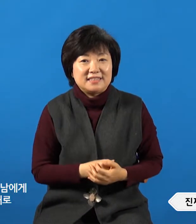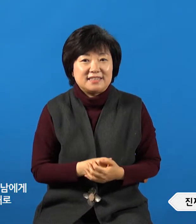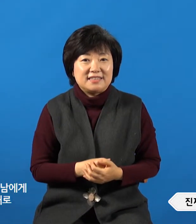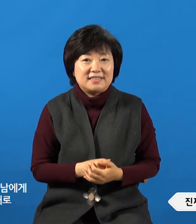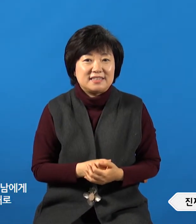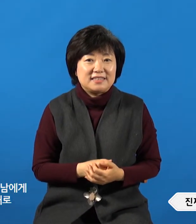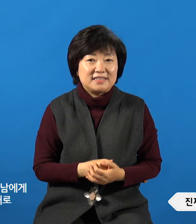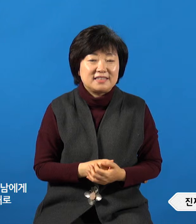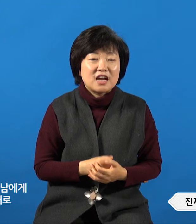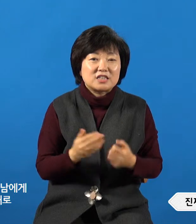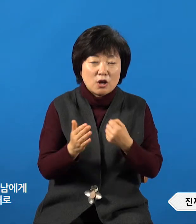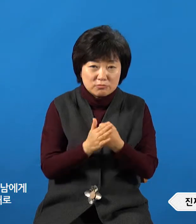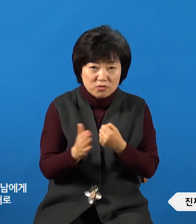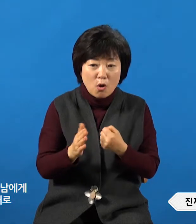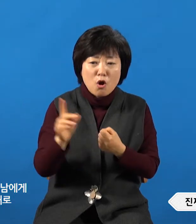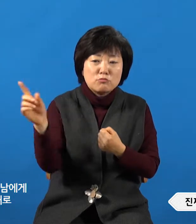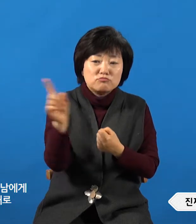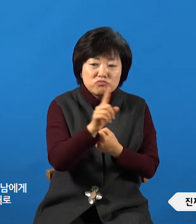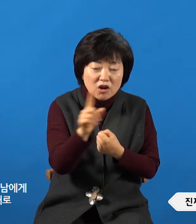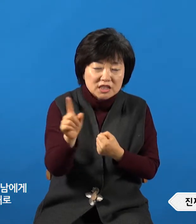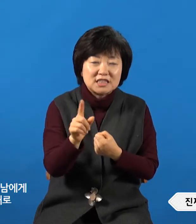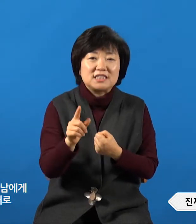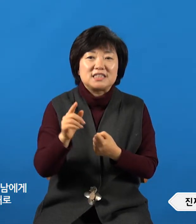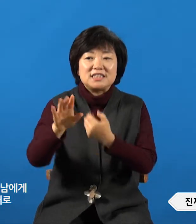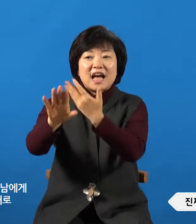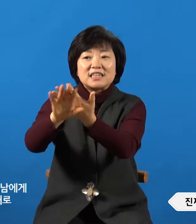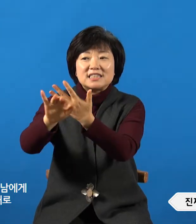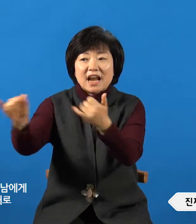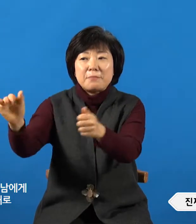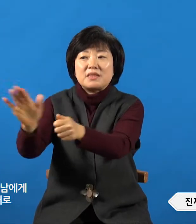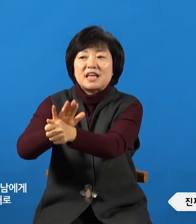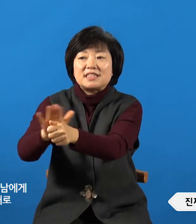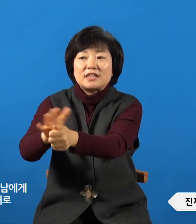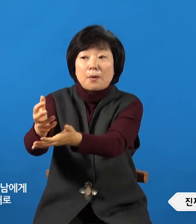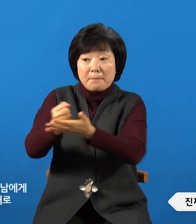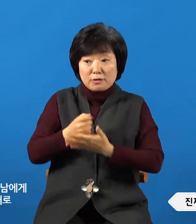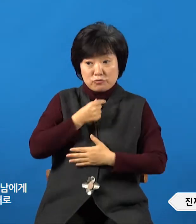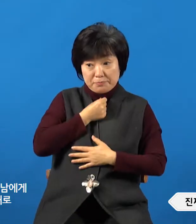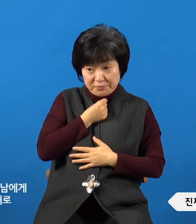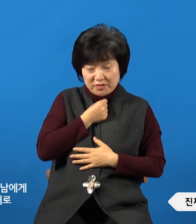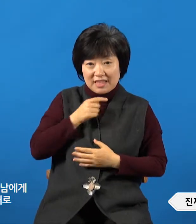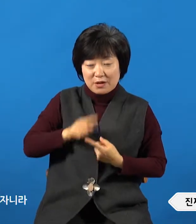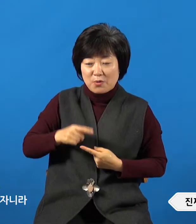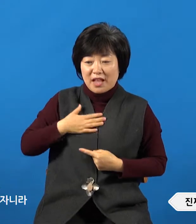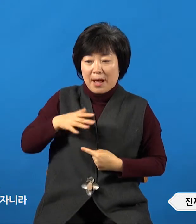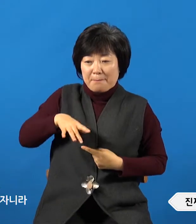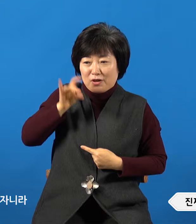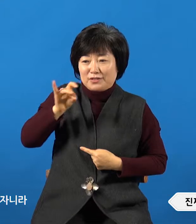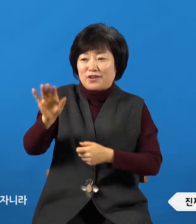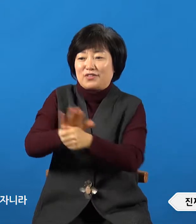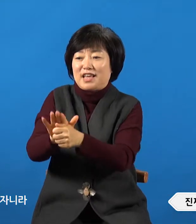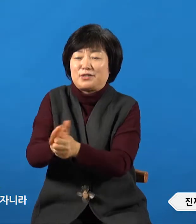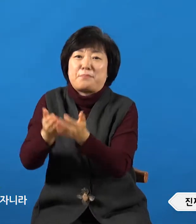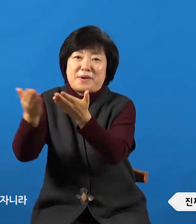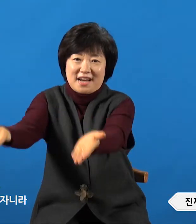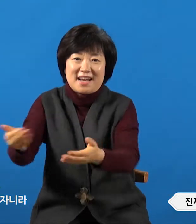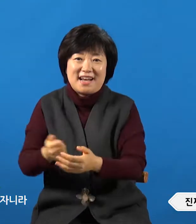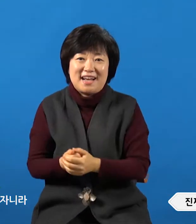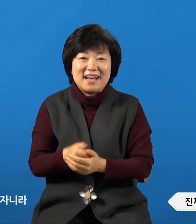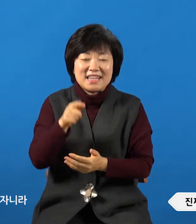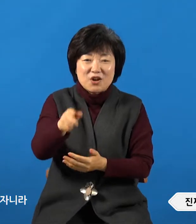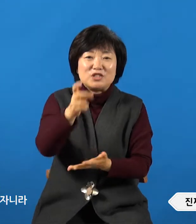하겠습니다. 시작. 그러므로 무엇이든지 남에게 대접을 받고자 하는 대로 너희도 남을